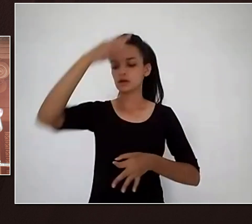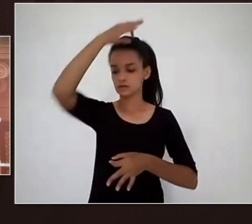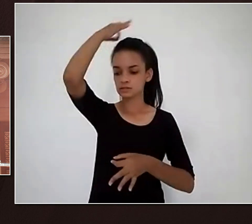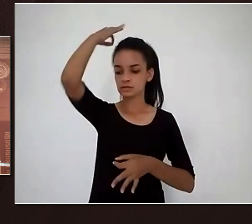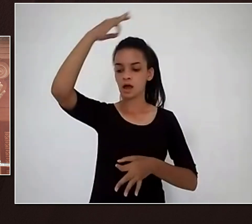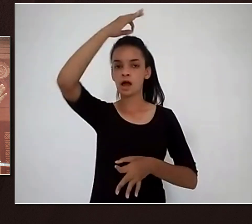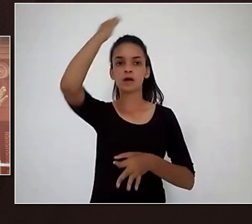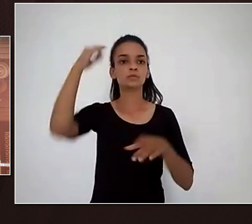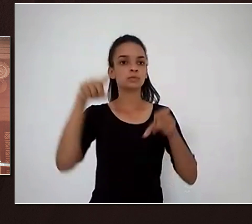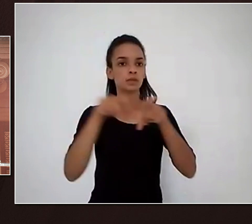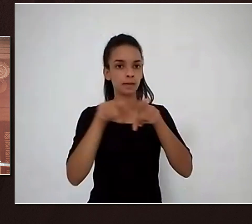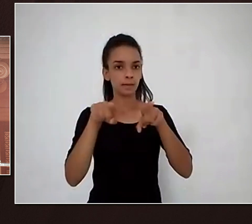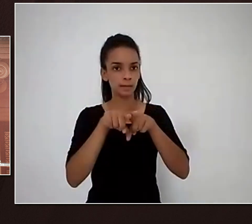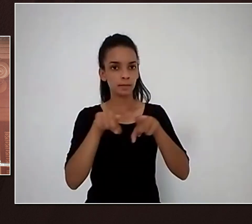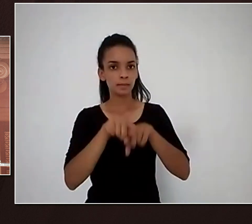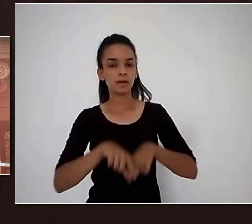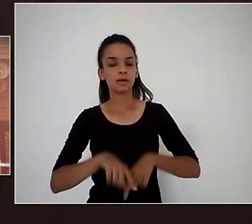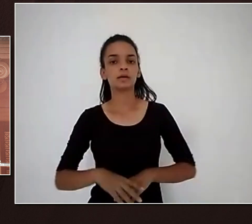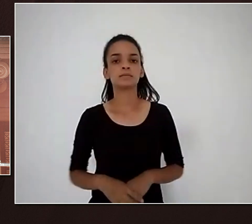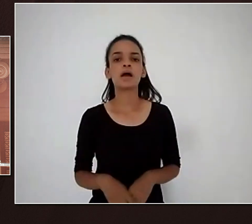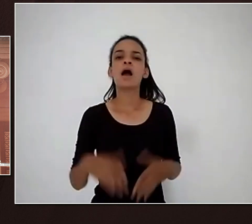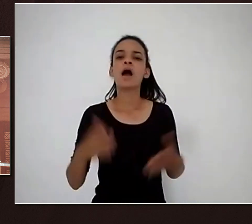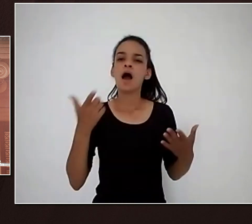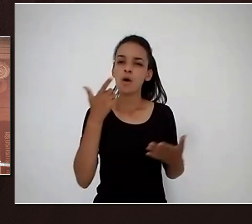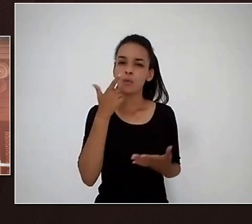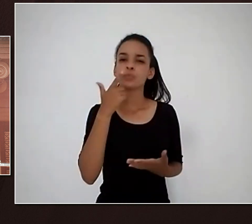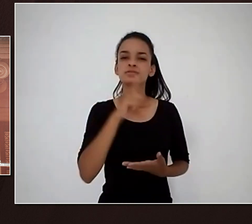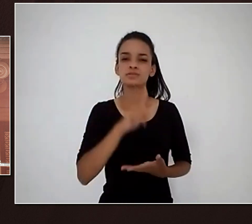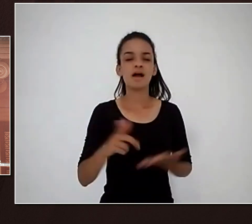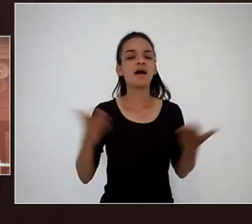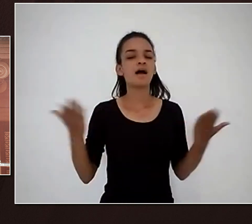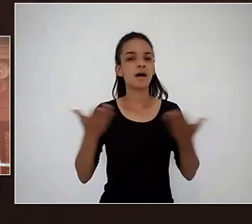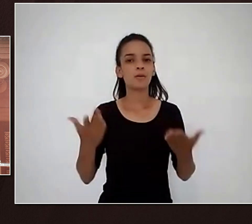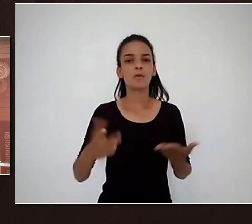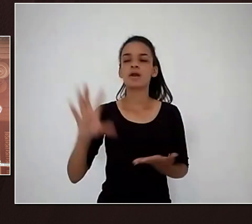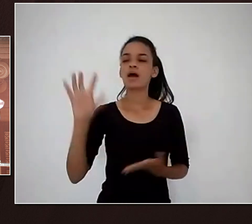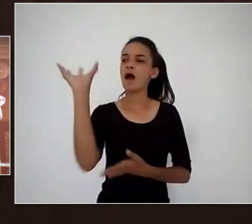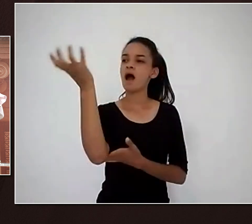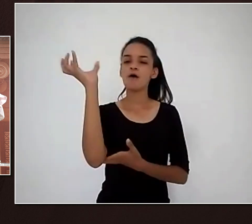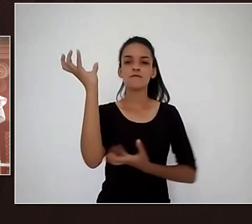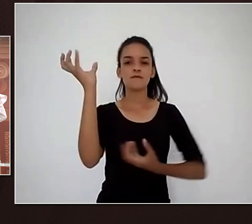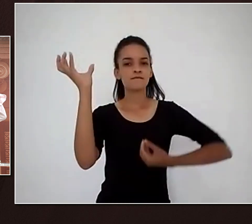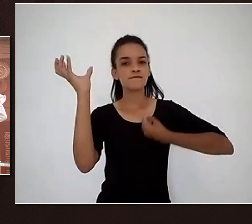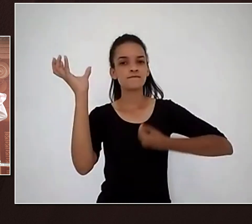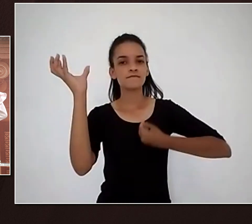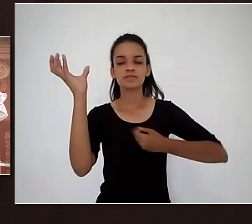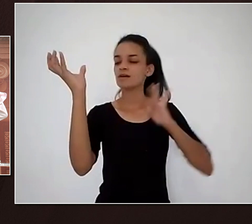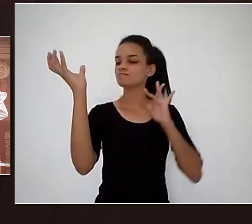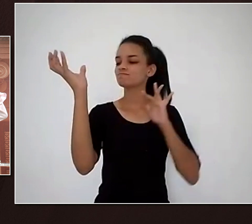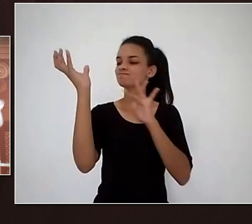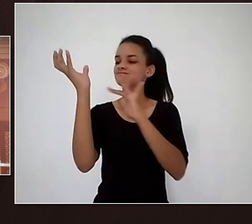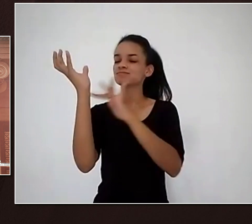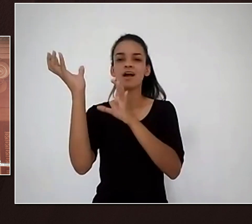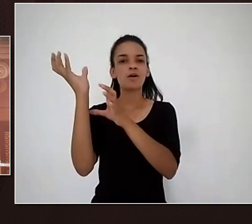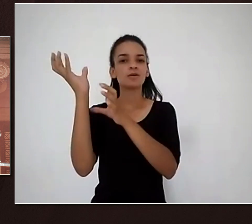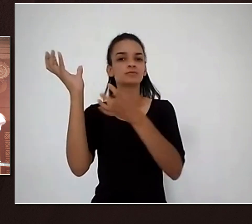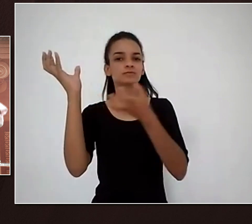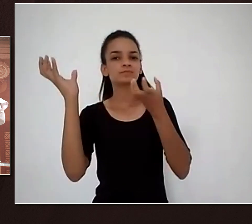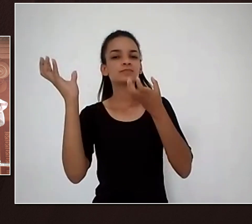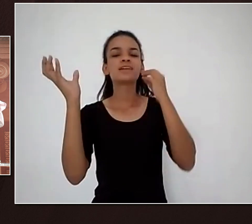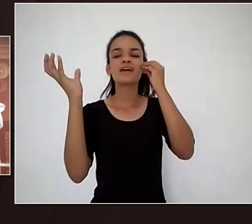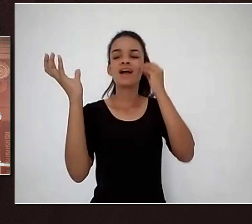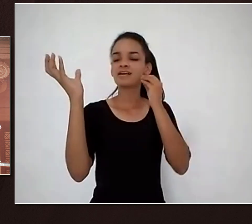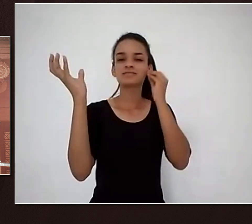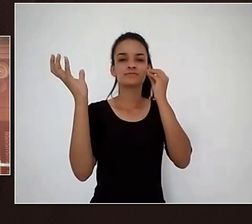irmãos, nós temos acesso à árvore da vida. Por que não entrar para desfrutar, aproveitar esse caminho aberto